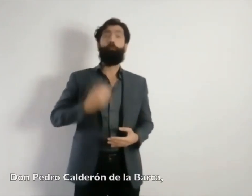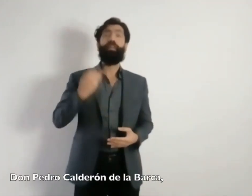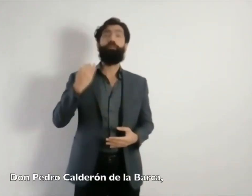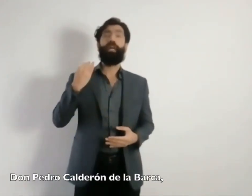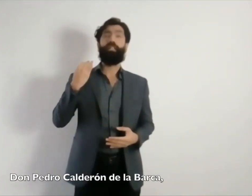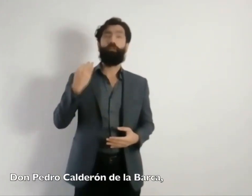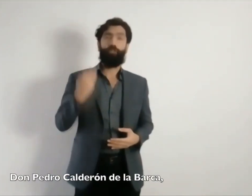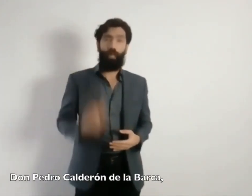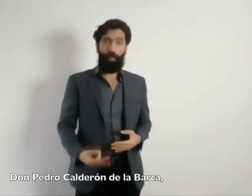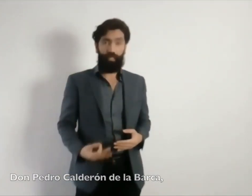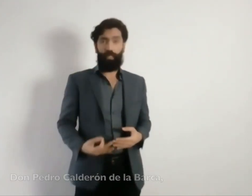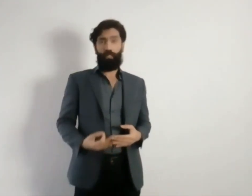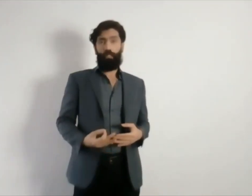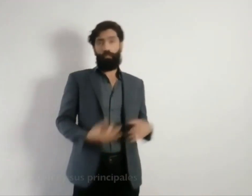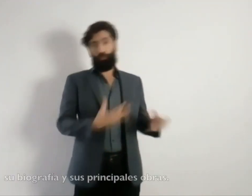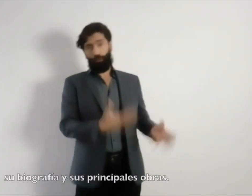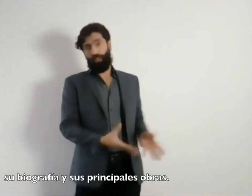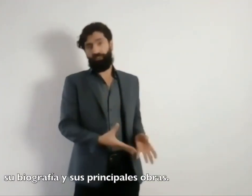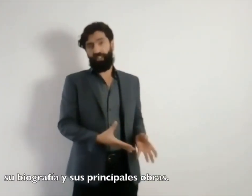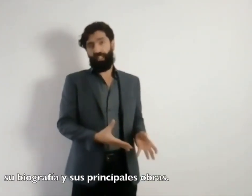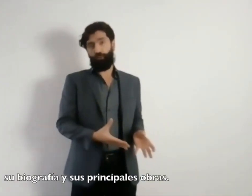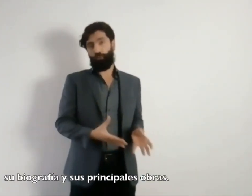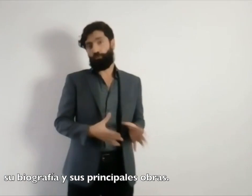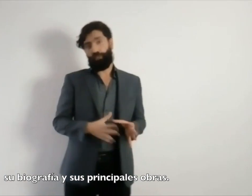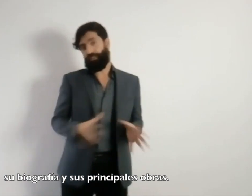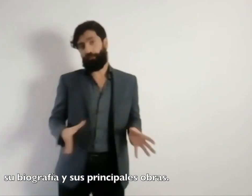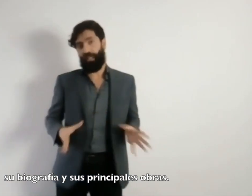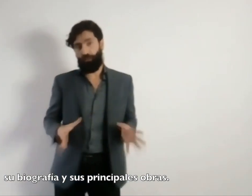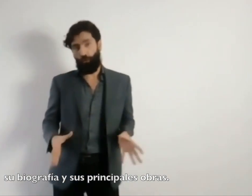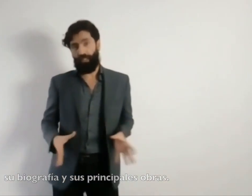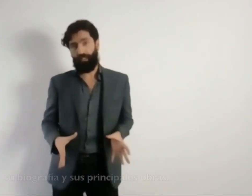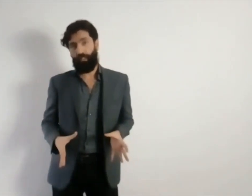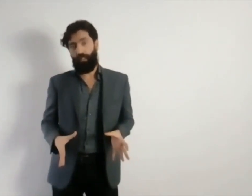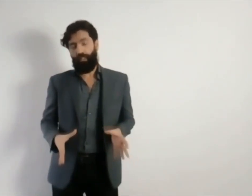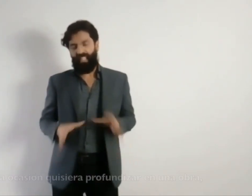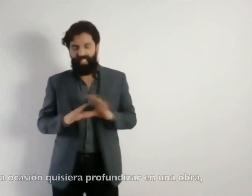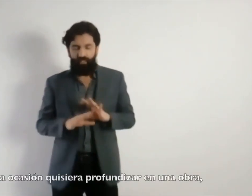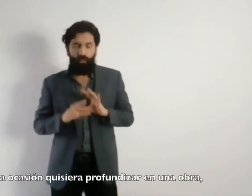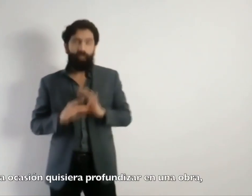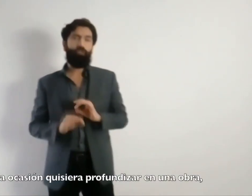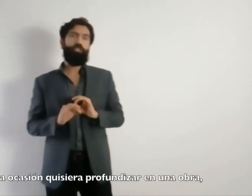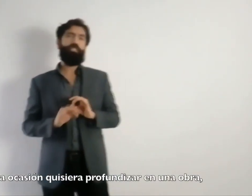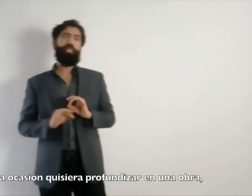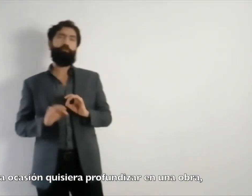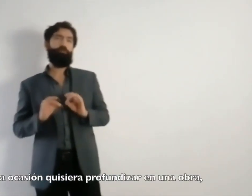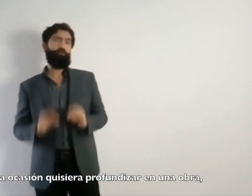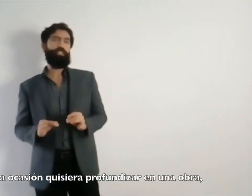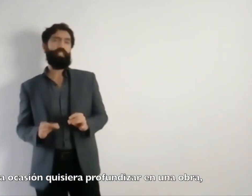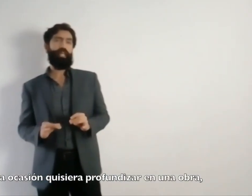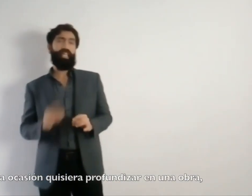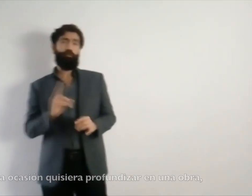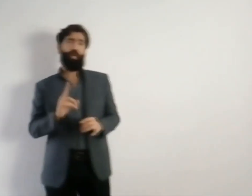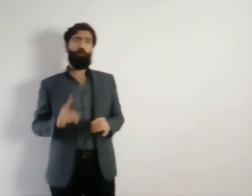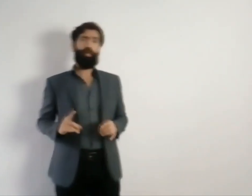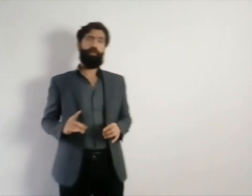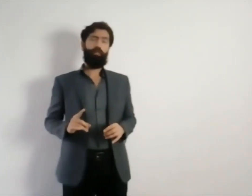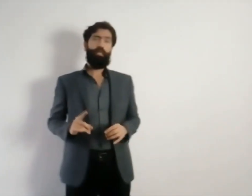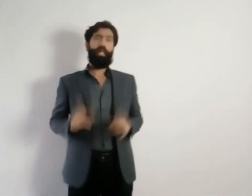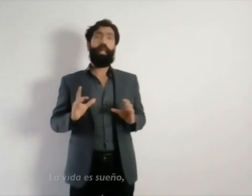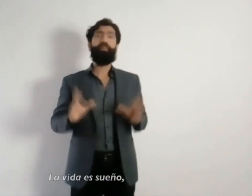Pedro Calderón de la Barca, su biografía y sus principales obras. En esta ocasión quisiera profundizar en una obra, La vida